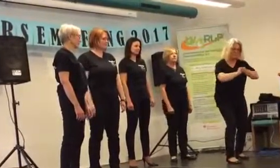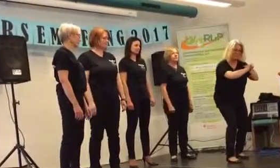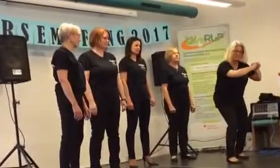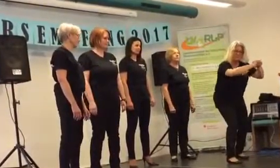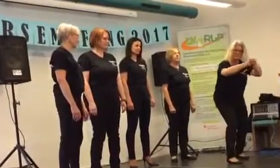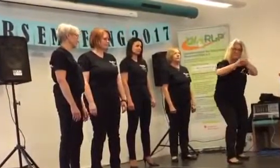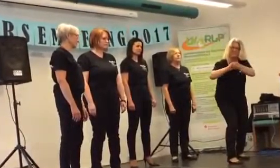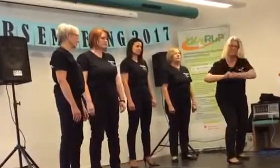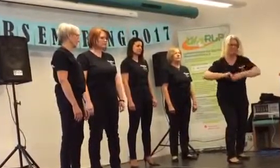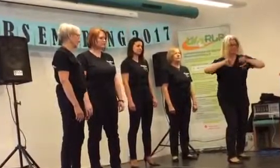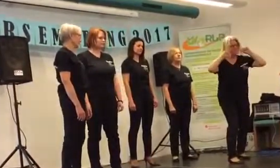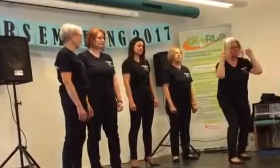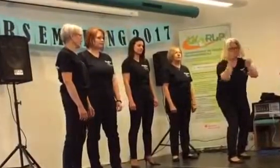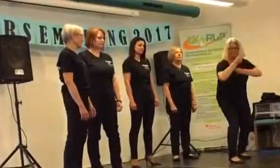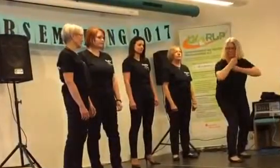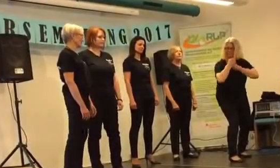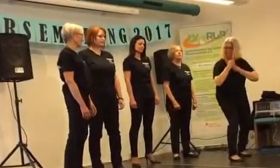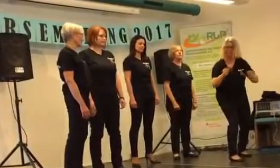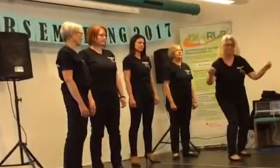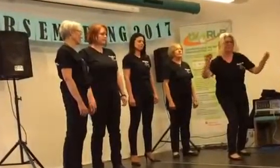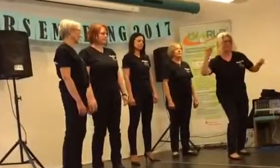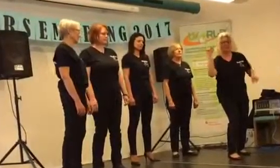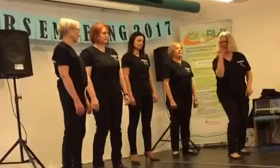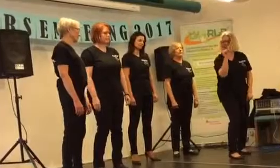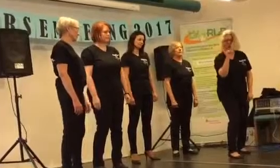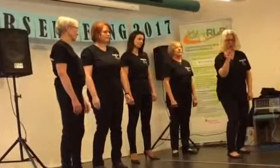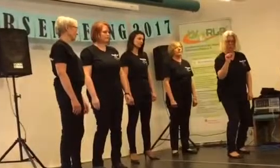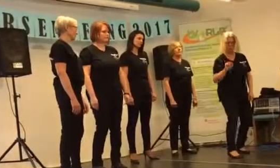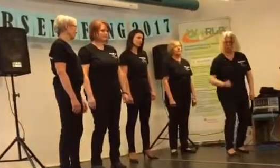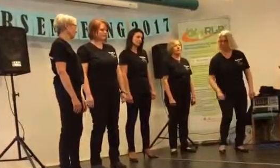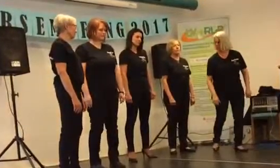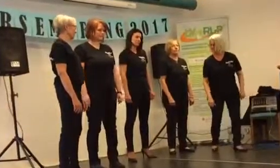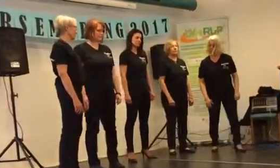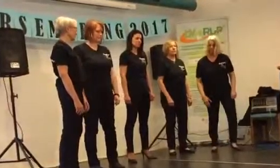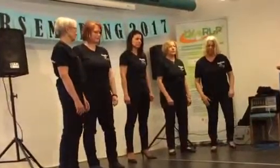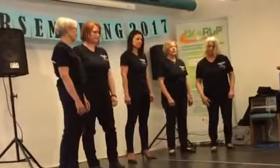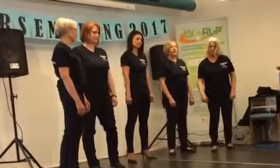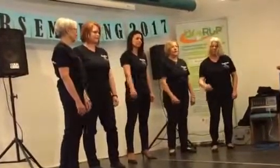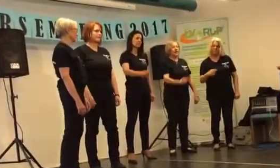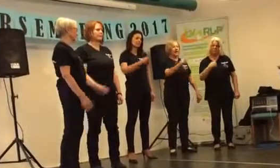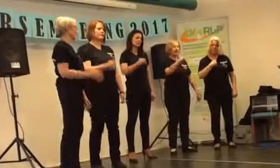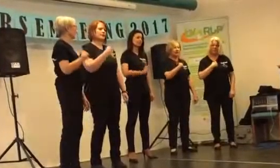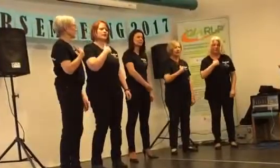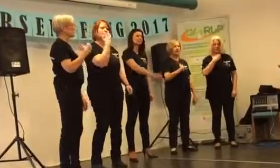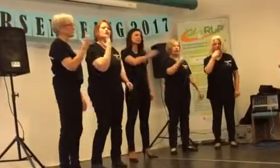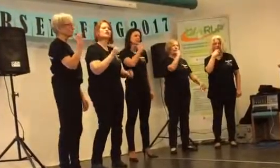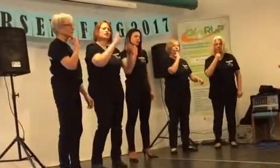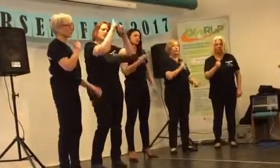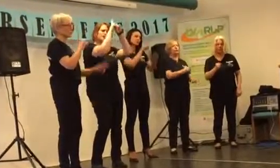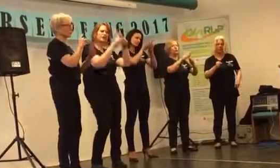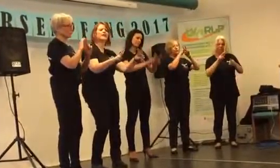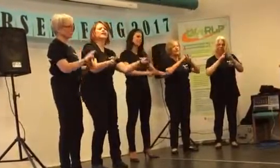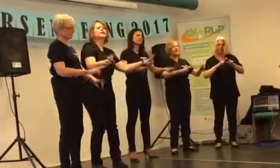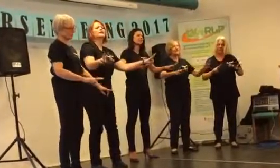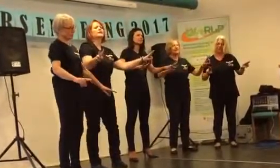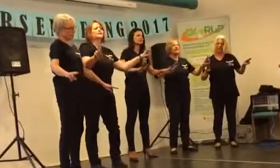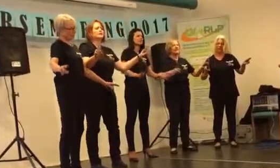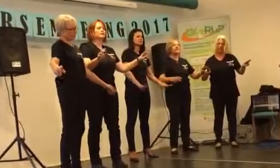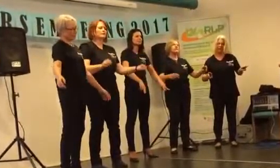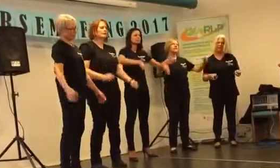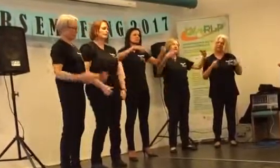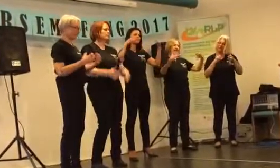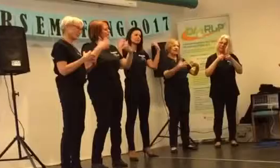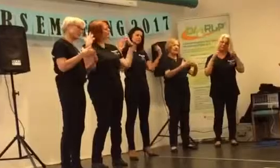um einfach füreinander da zu sein? Ich wünsche dir